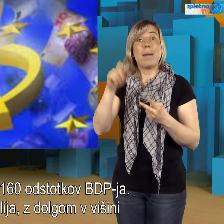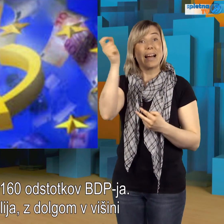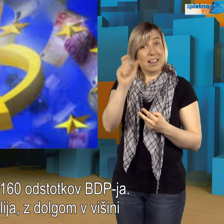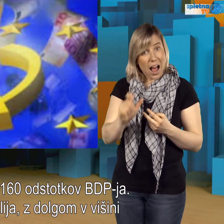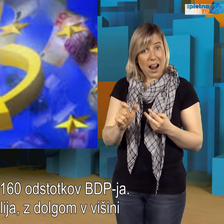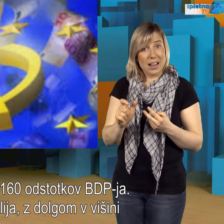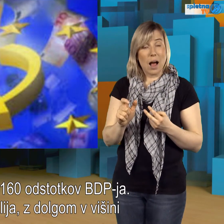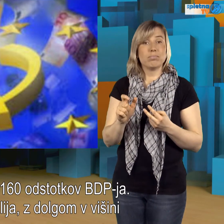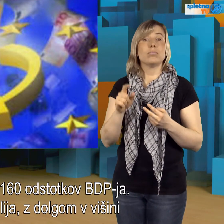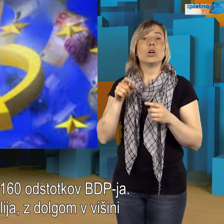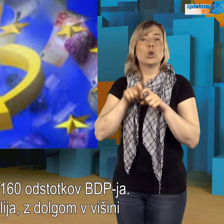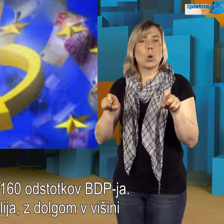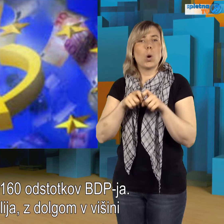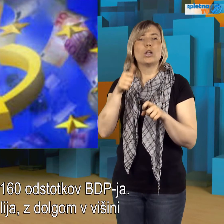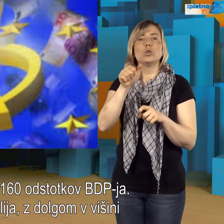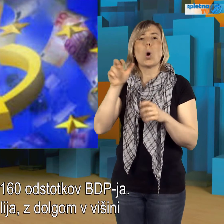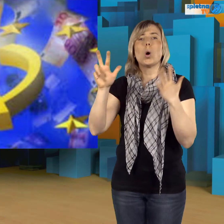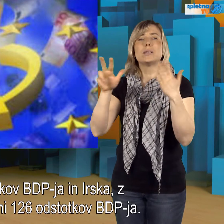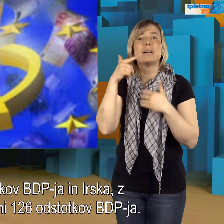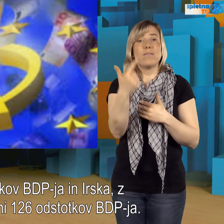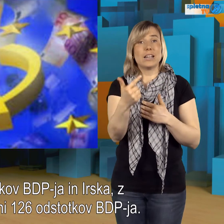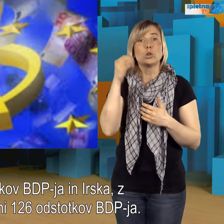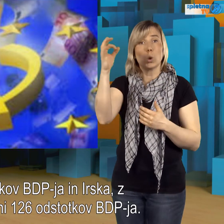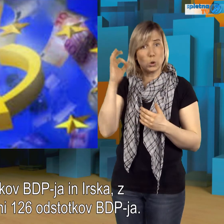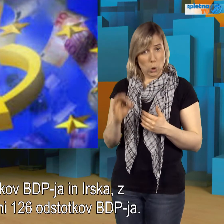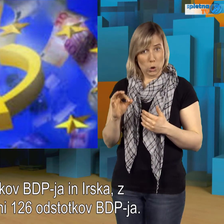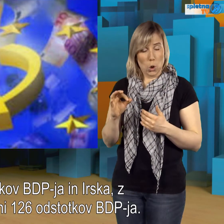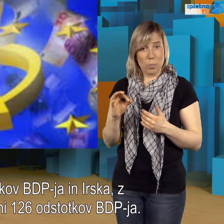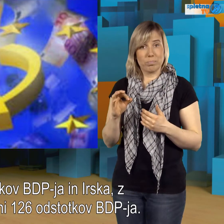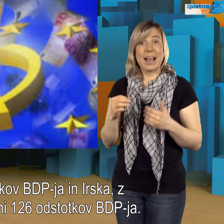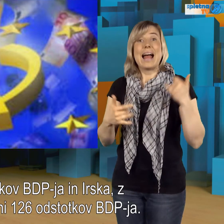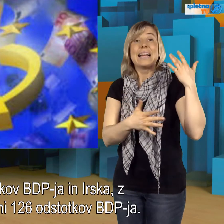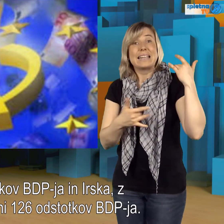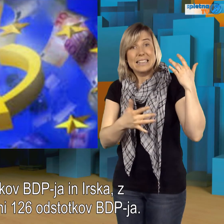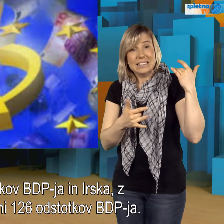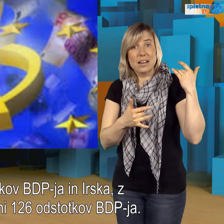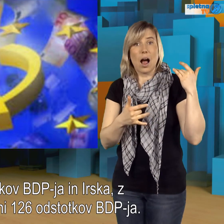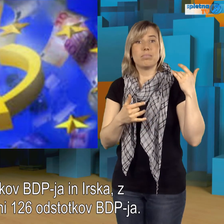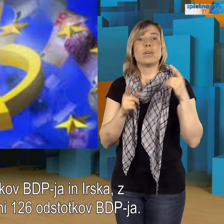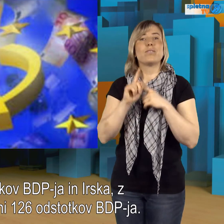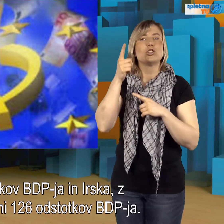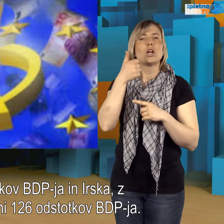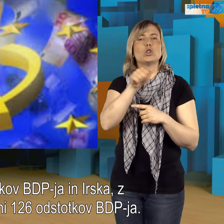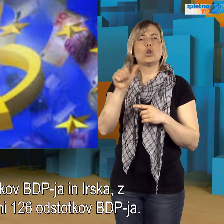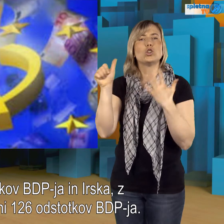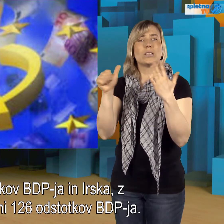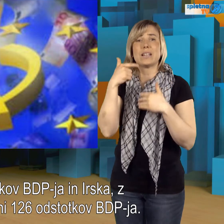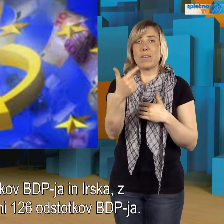Sledita Italija z dolgom v višini 128% BDP-ja in Irska z dolgom v višini